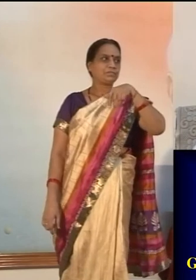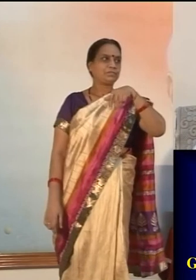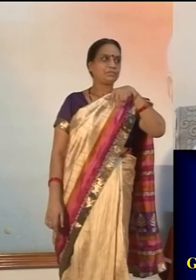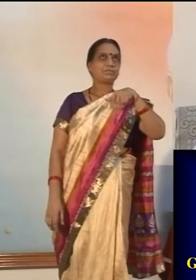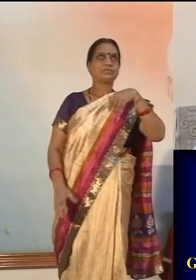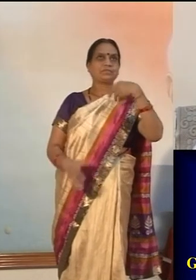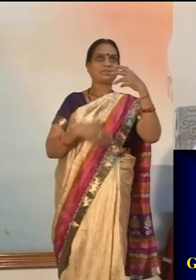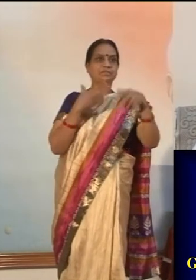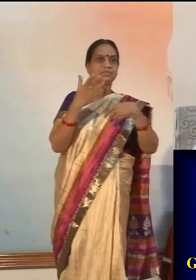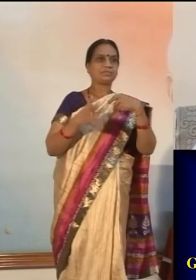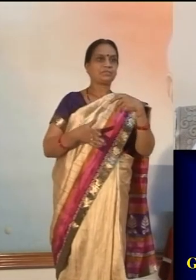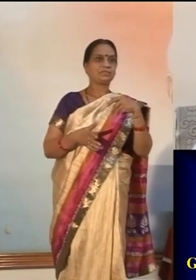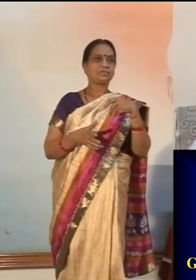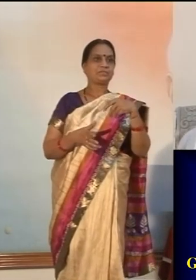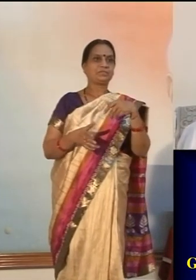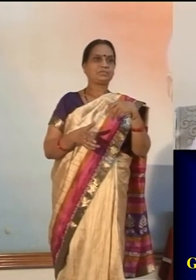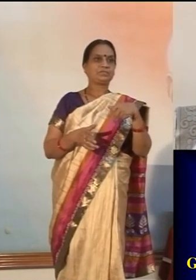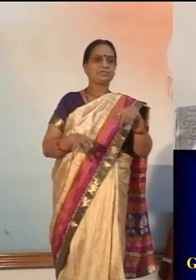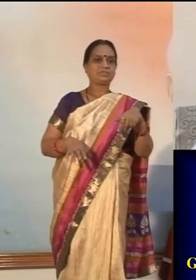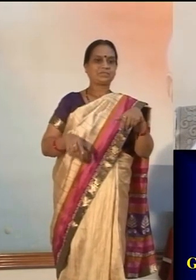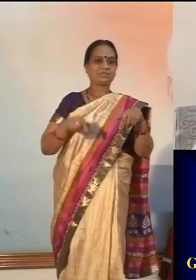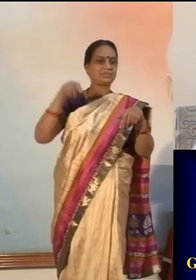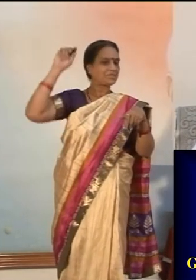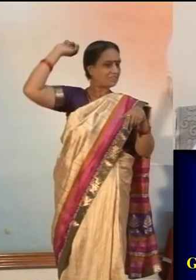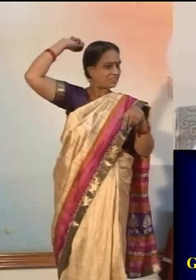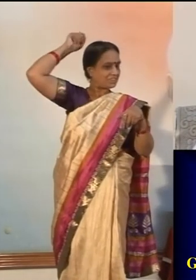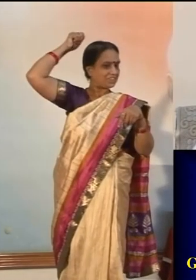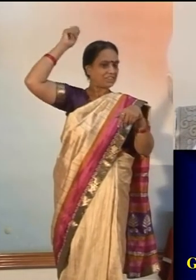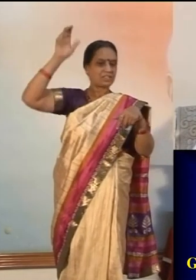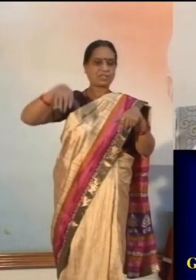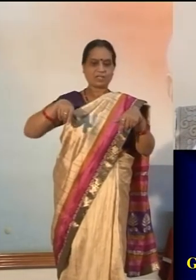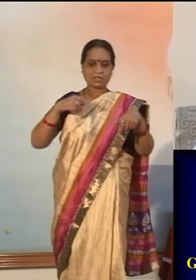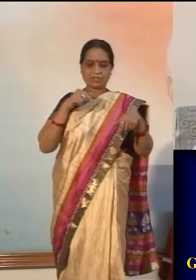और कहा कि आप ये सीढ़ी चढ़कर अब ऊपर आ जाओ।